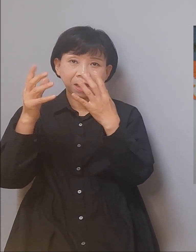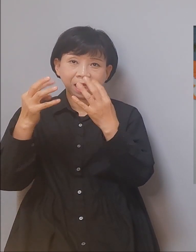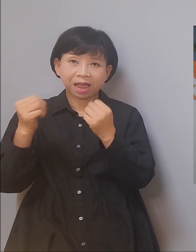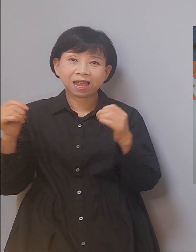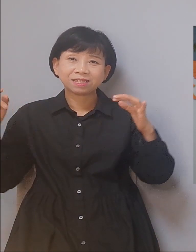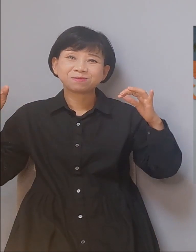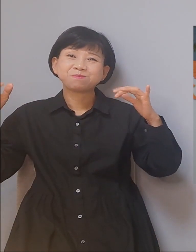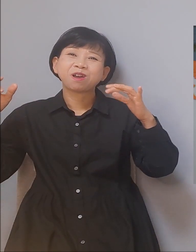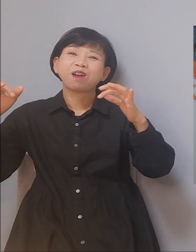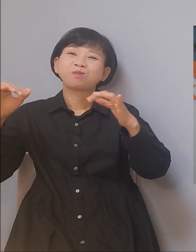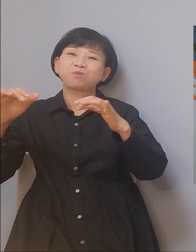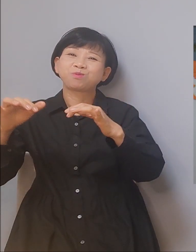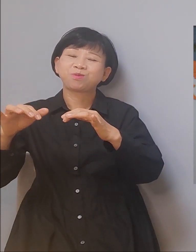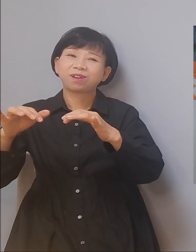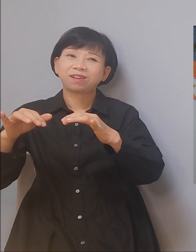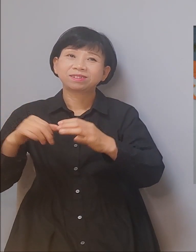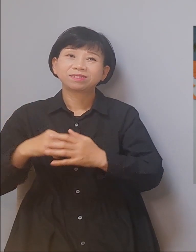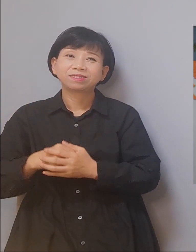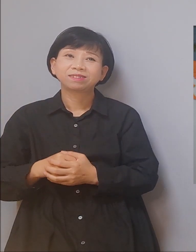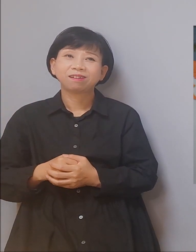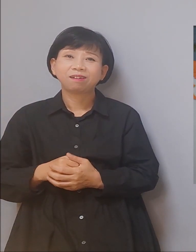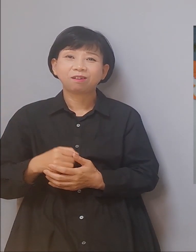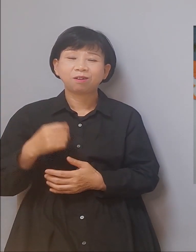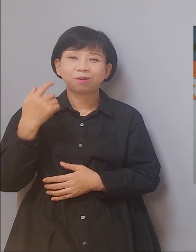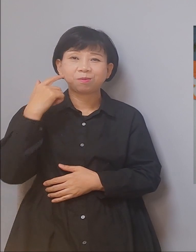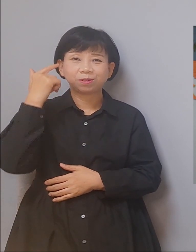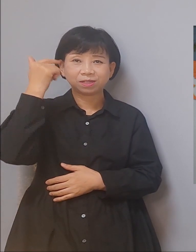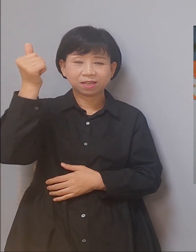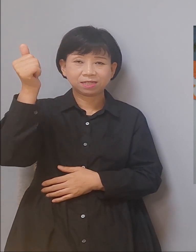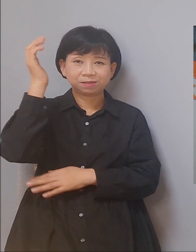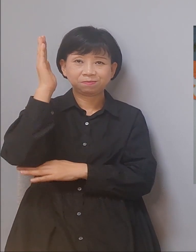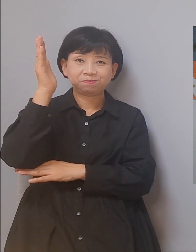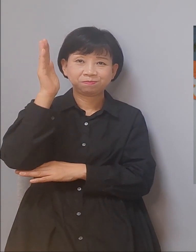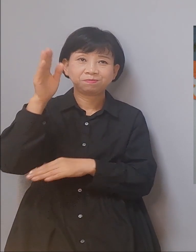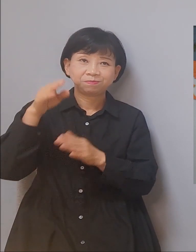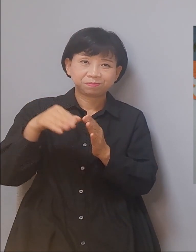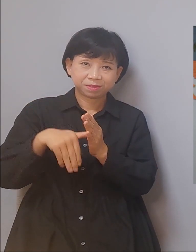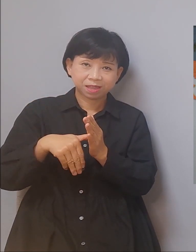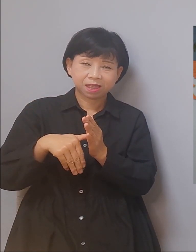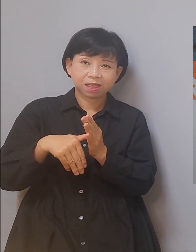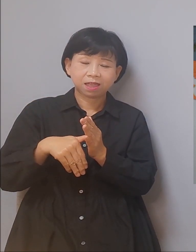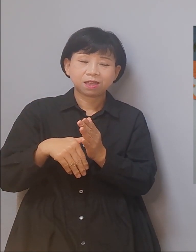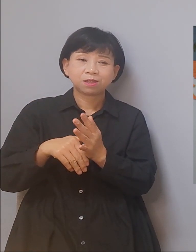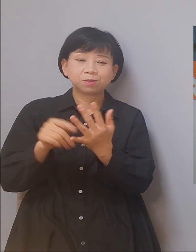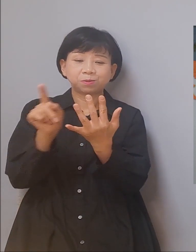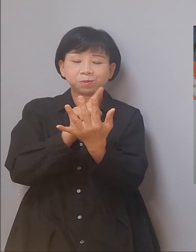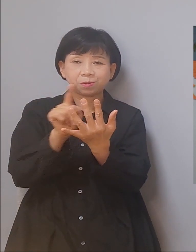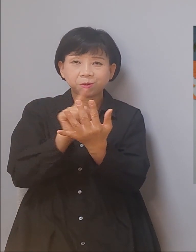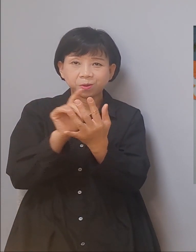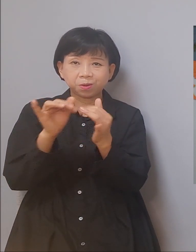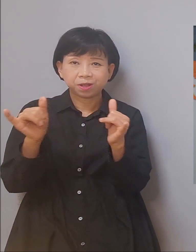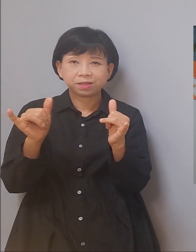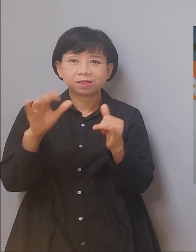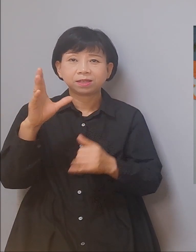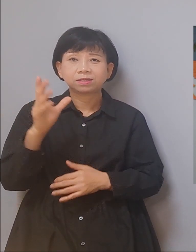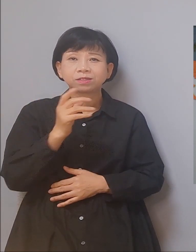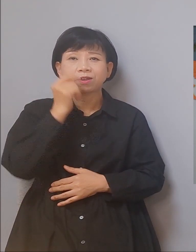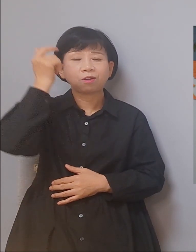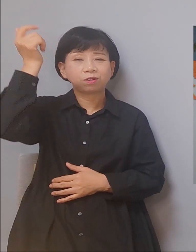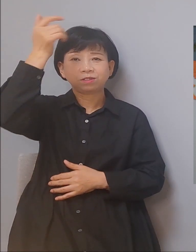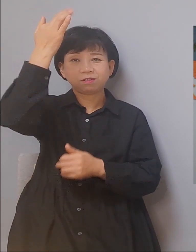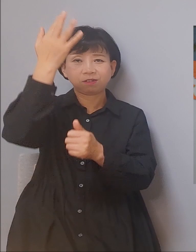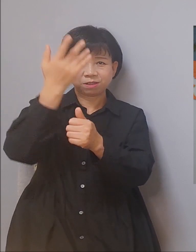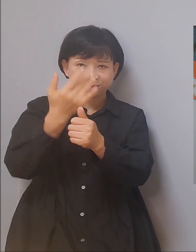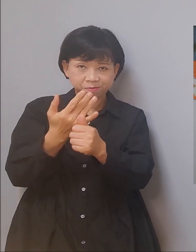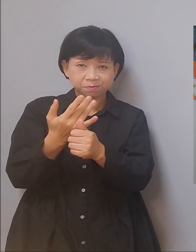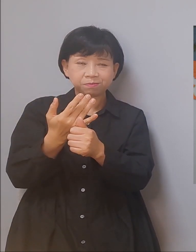모여들기 시작했다고 합니다. 우리 목사님 말씀 전하실 때에도 또한 만나는 이마다 성령이 임하여서 성령의